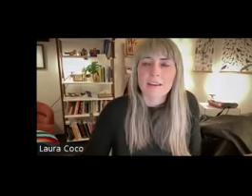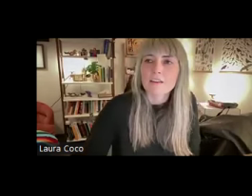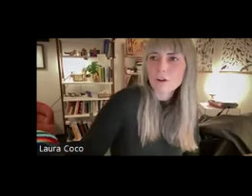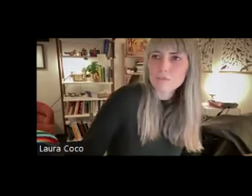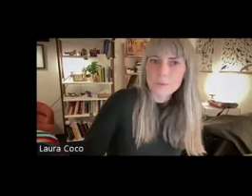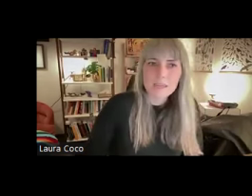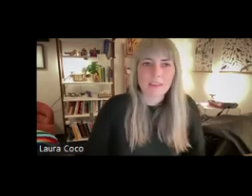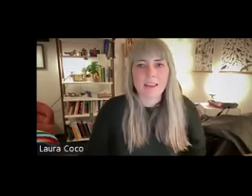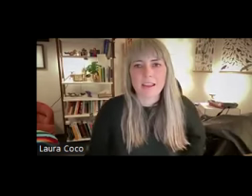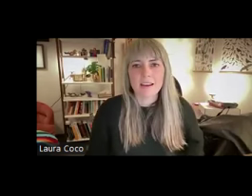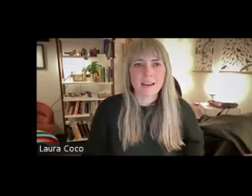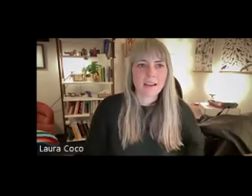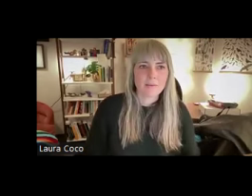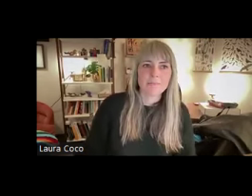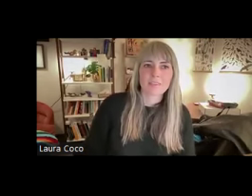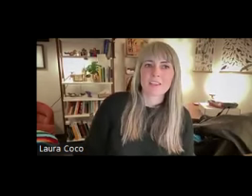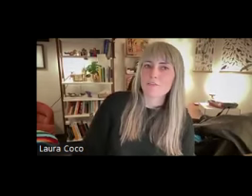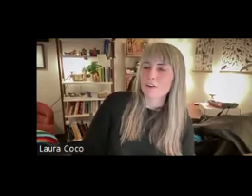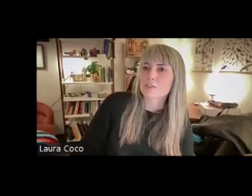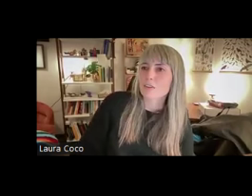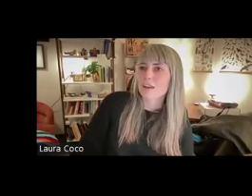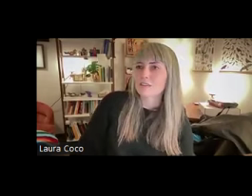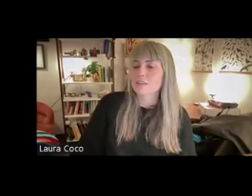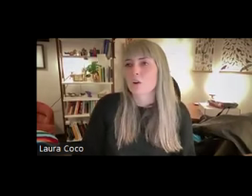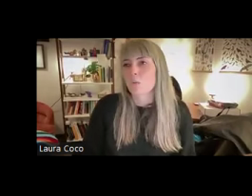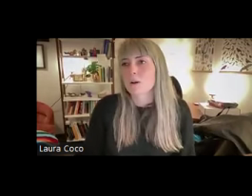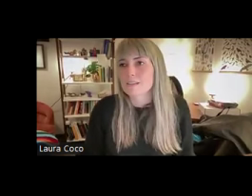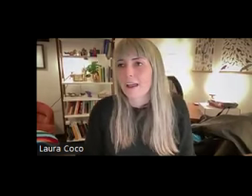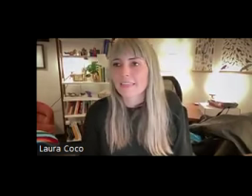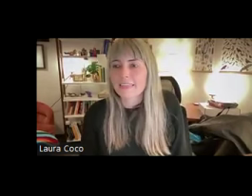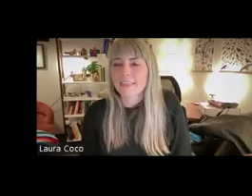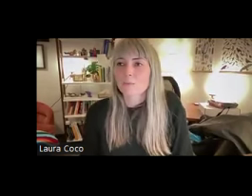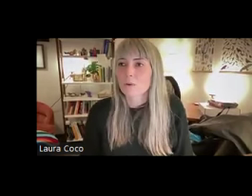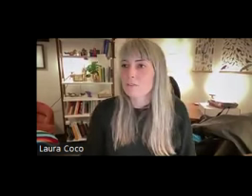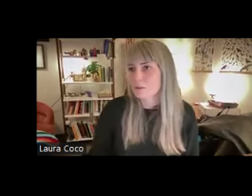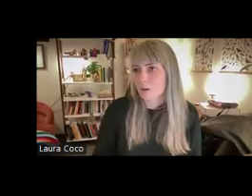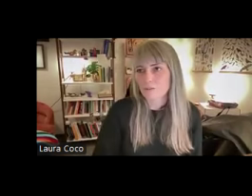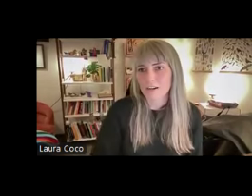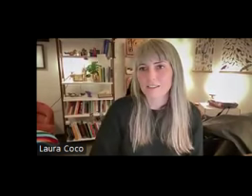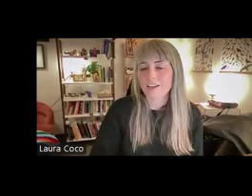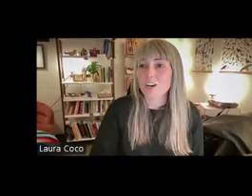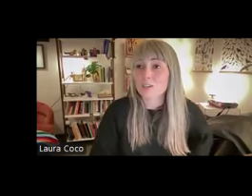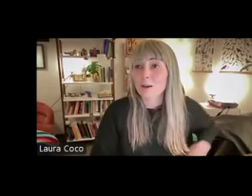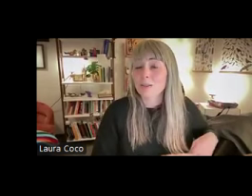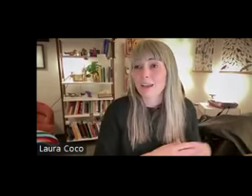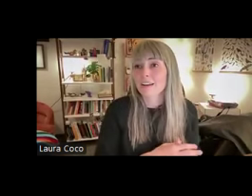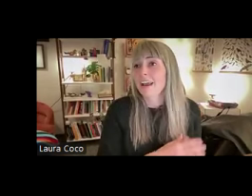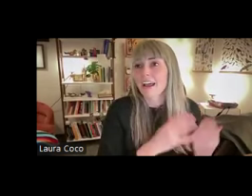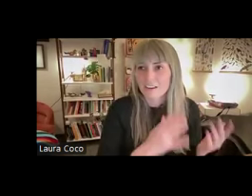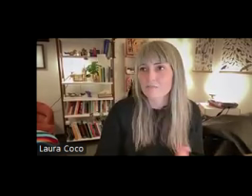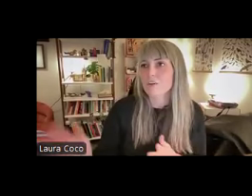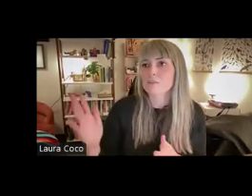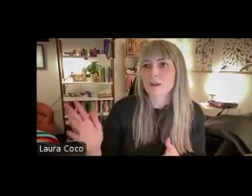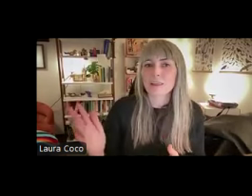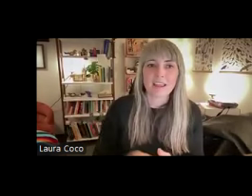de been investigación involved with. And en las que yo he estado the first involucrada. phase En la was primera at fase one of those health fairs era that I talked to you en una about de that estas ferias